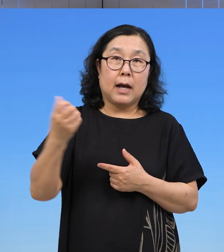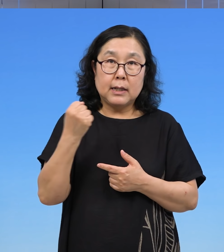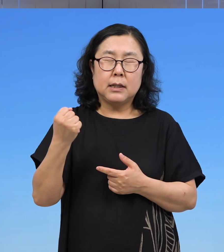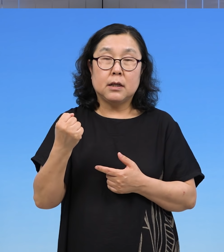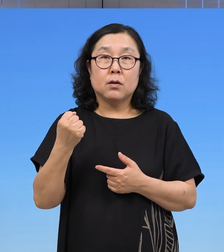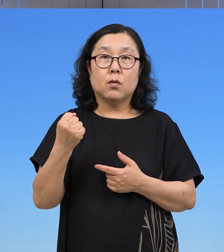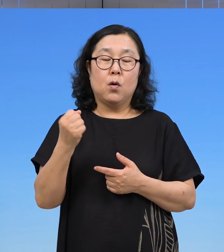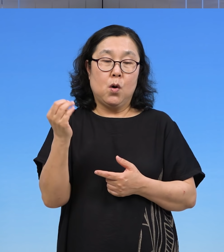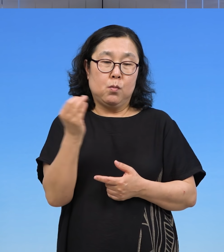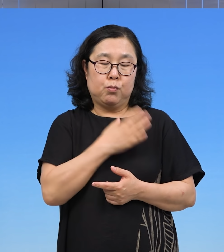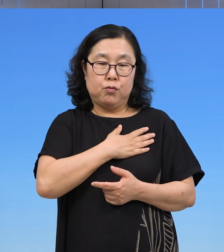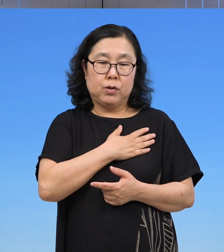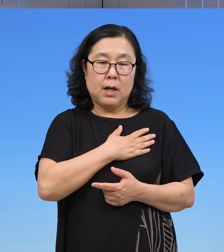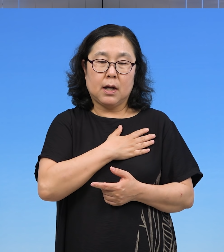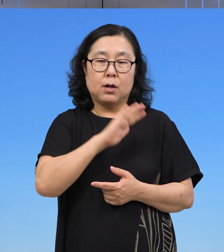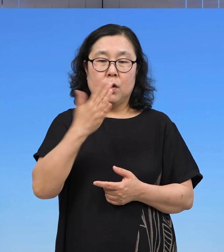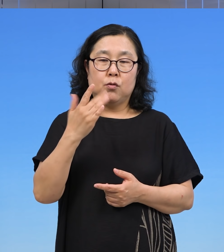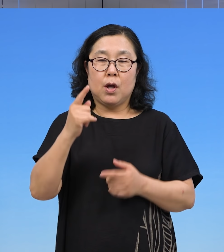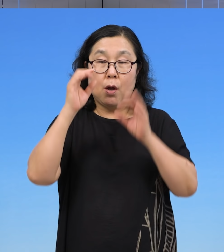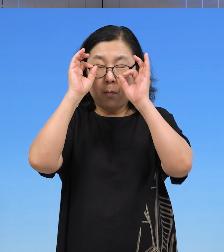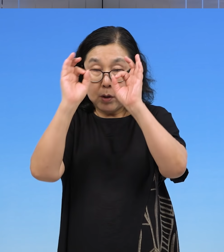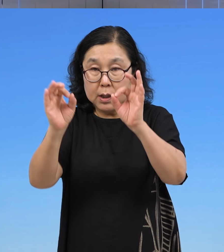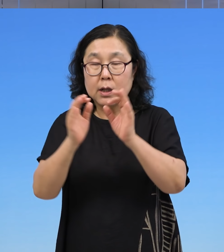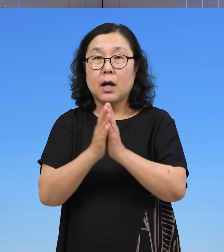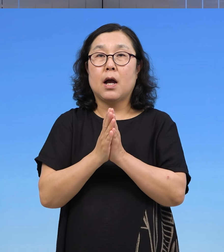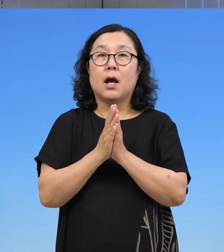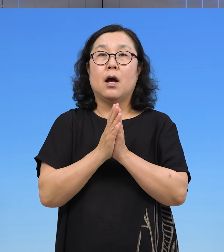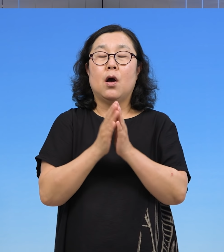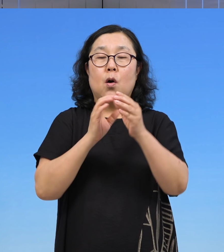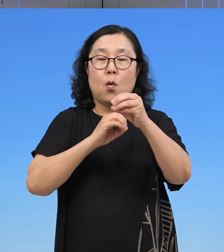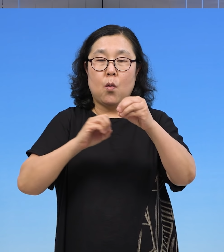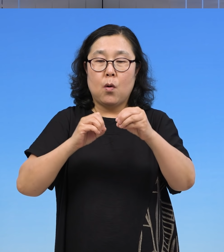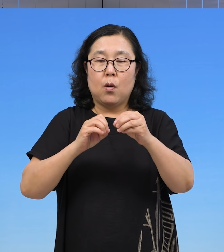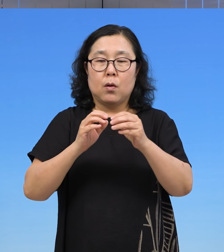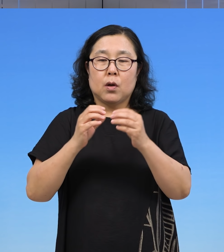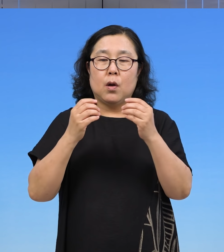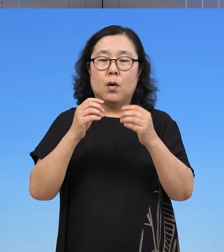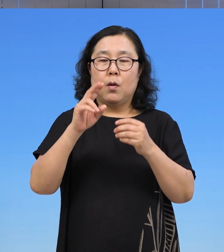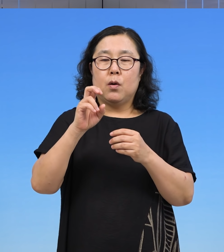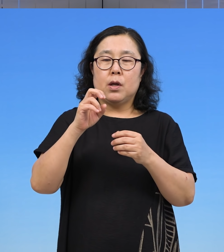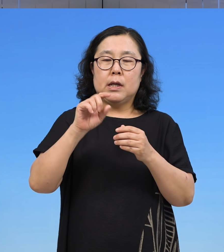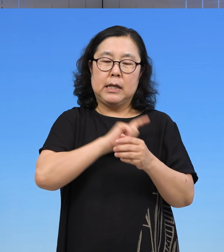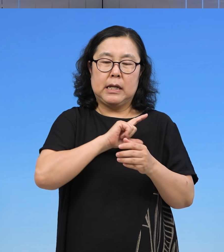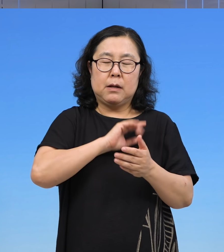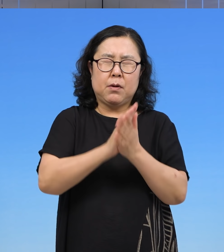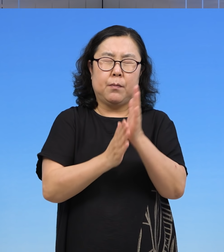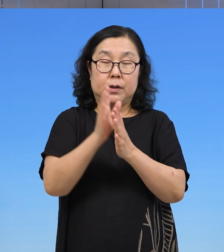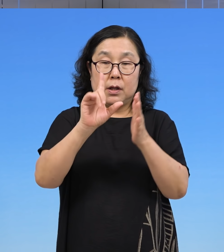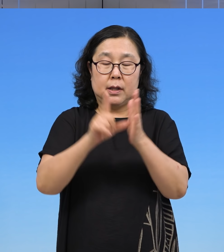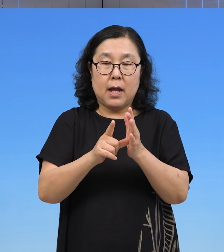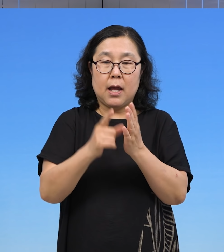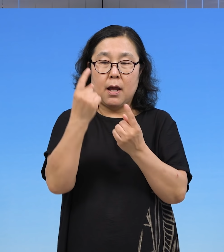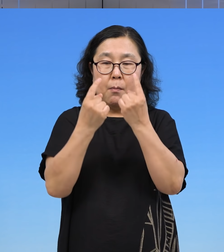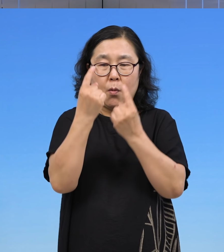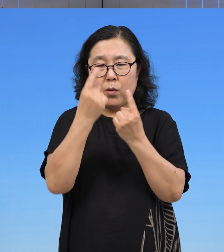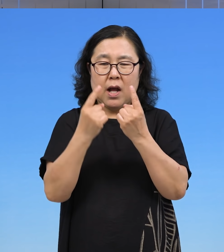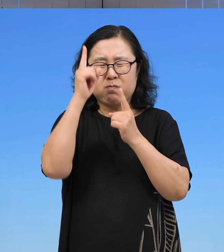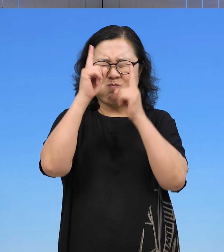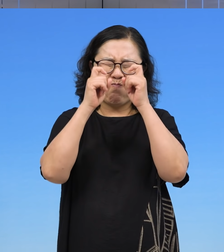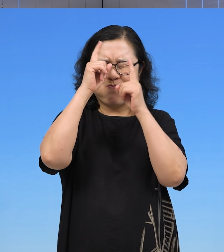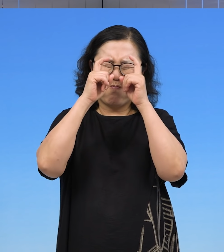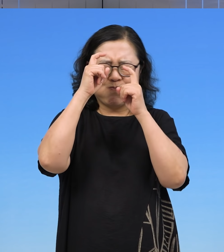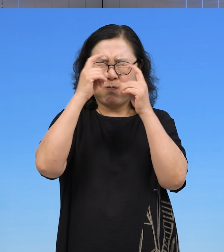부를 누리고 해서 가만히 그 사람들을 보니까 여전히 아니요 오히려 더 무명 시절보다 짜증이 많아지고